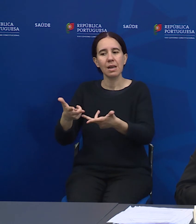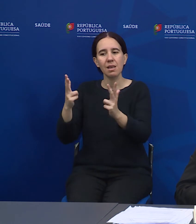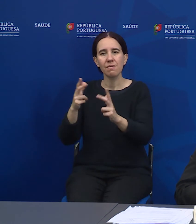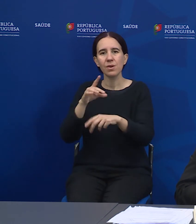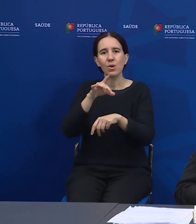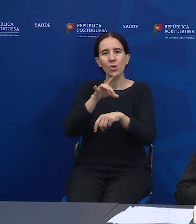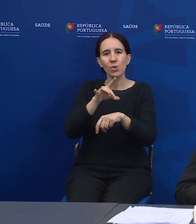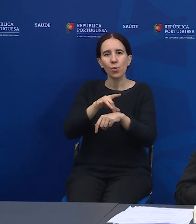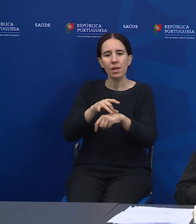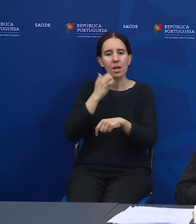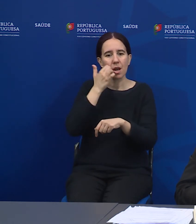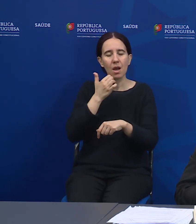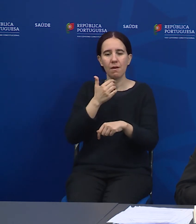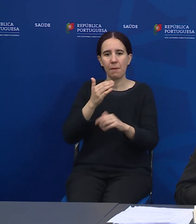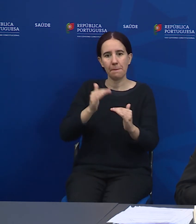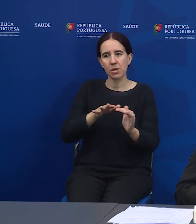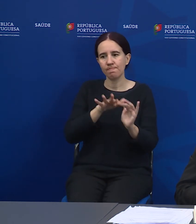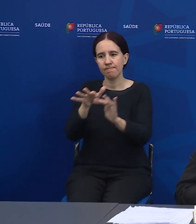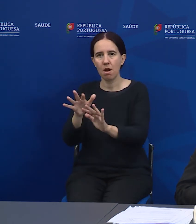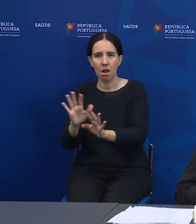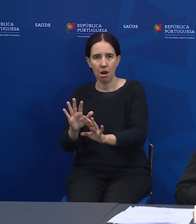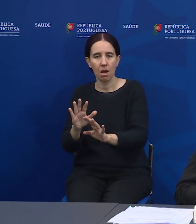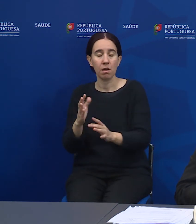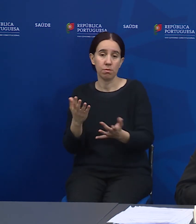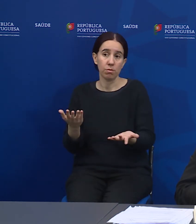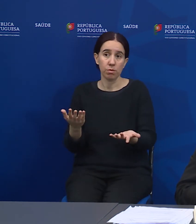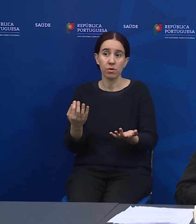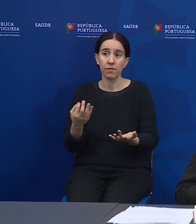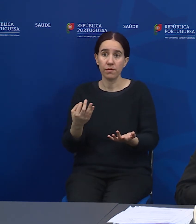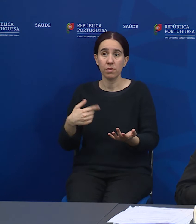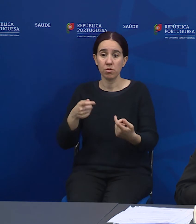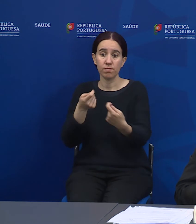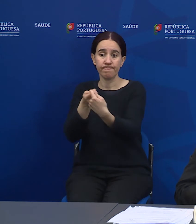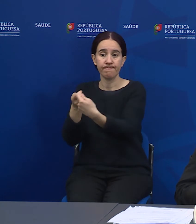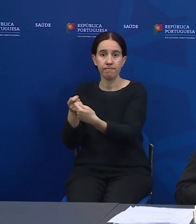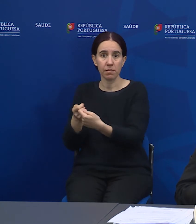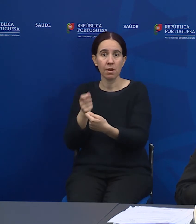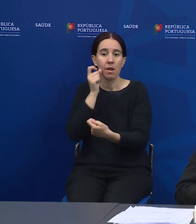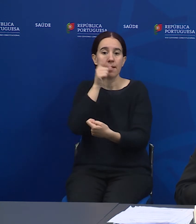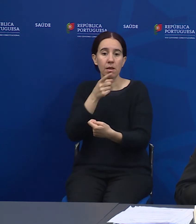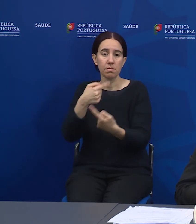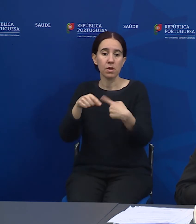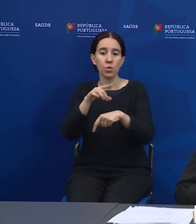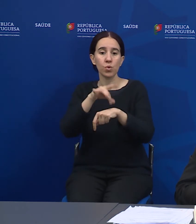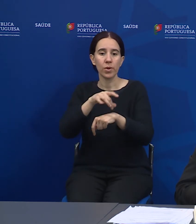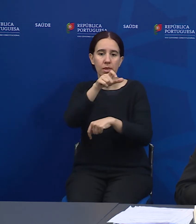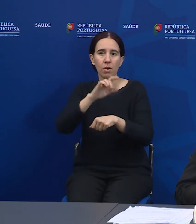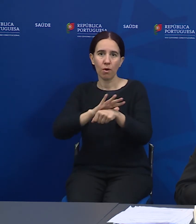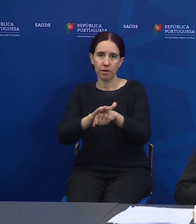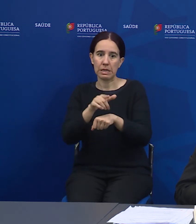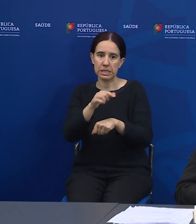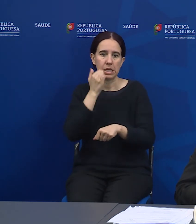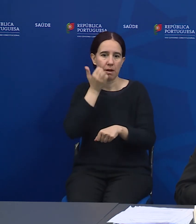daqueles doentes menos graves para que possamos e portanto para que possamos dar resposta o vento discovery kids sim